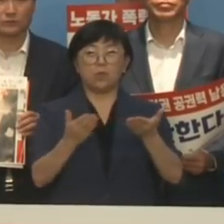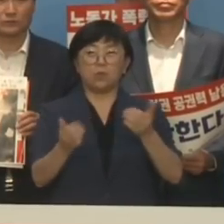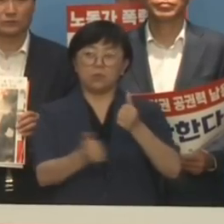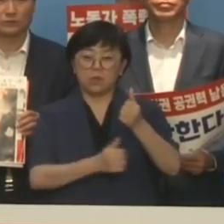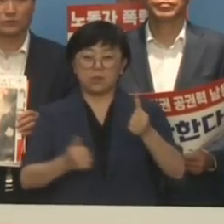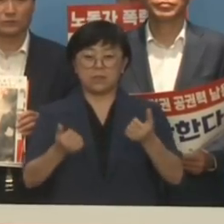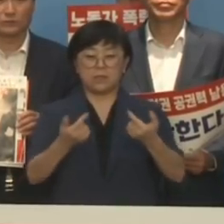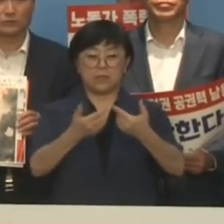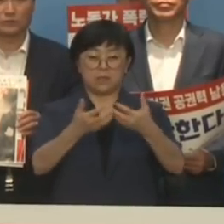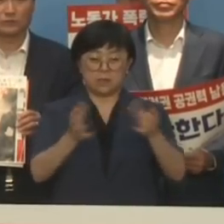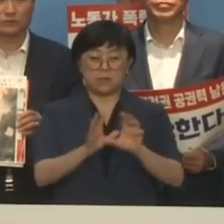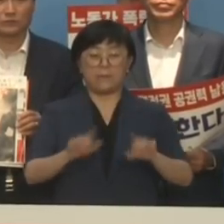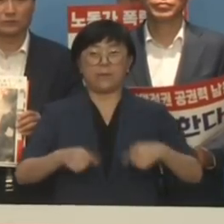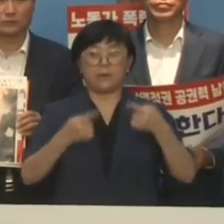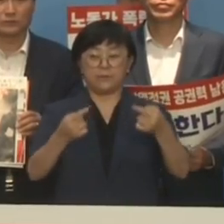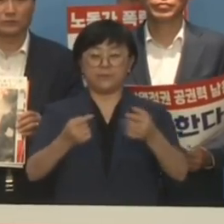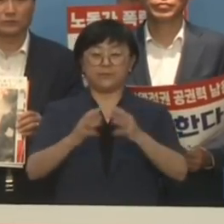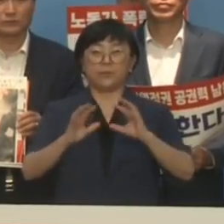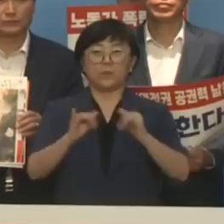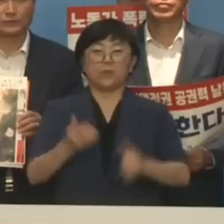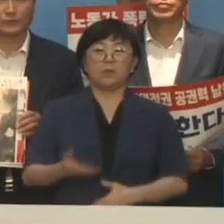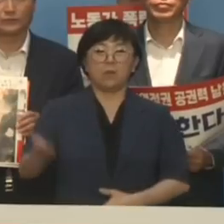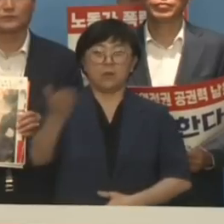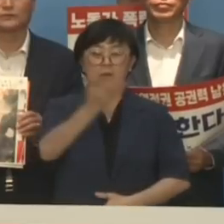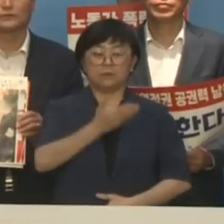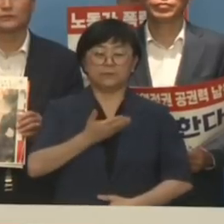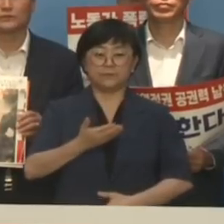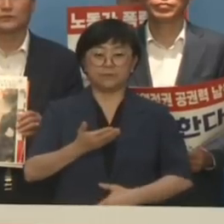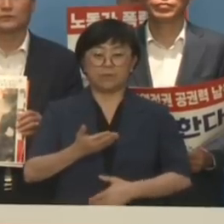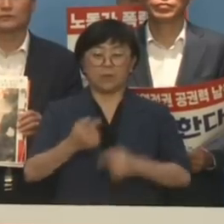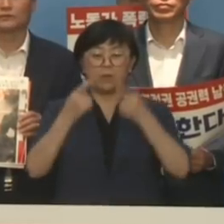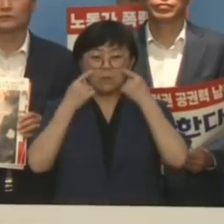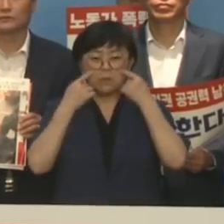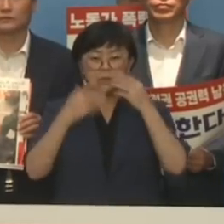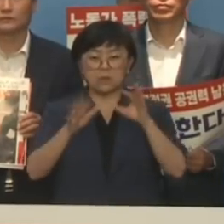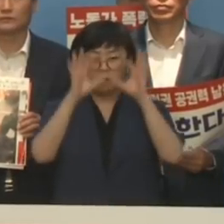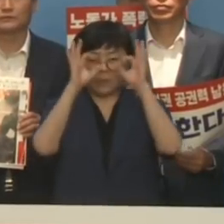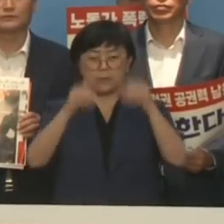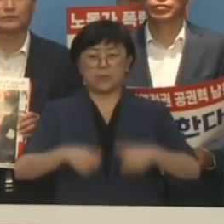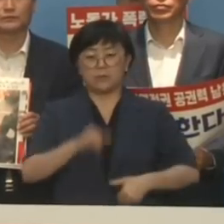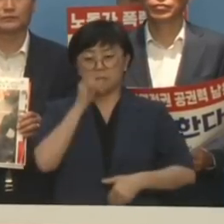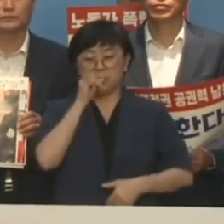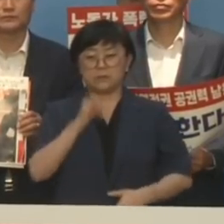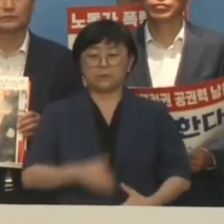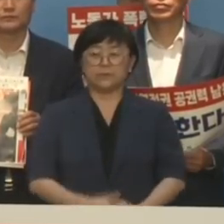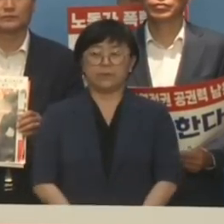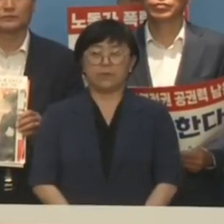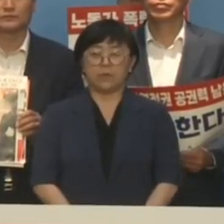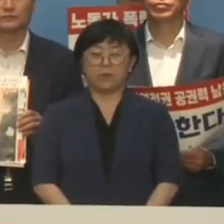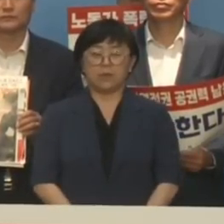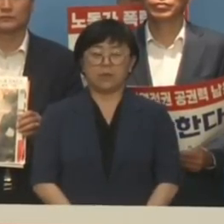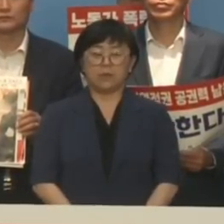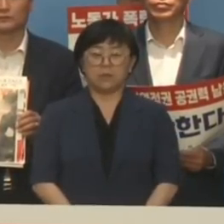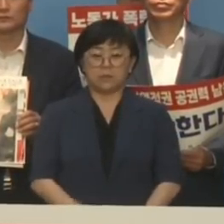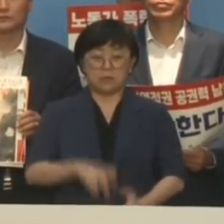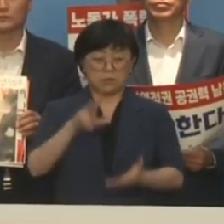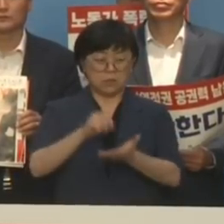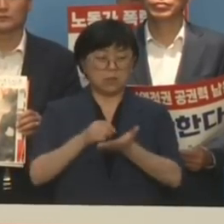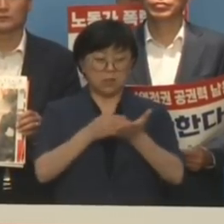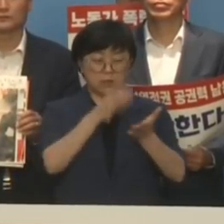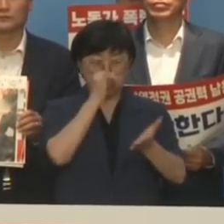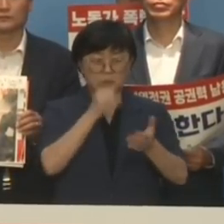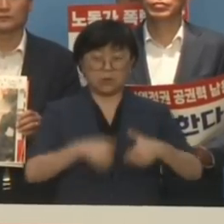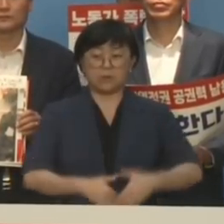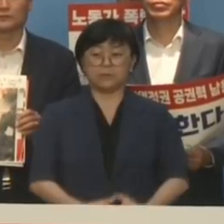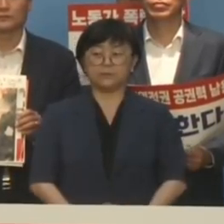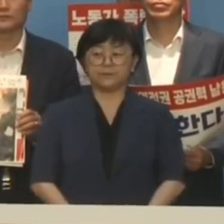노동위원회에서 함께 왔습니다. 국민 여러분 똑똑히 봐주십시오. 그리고 문제 제기해